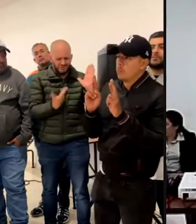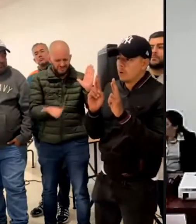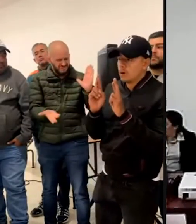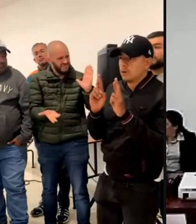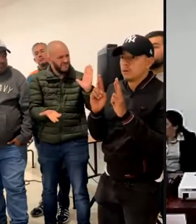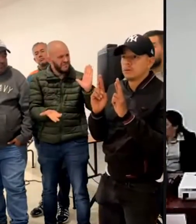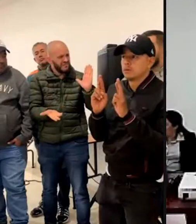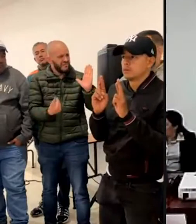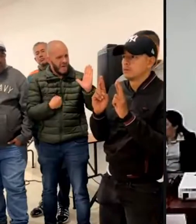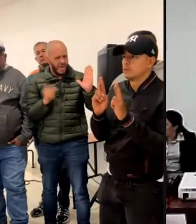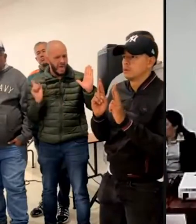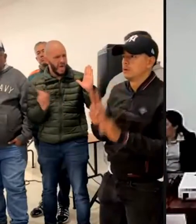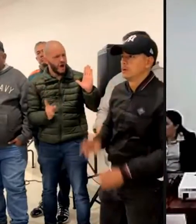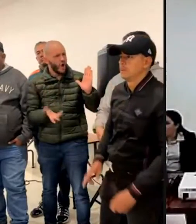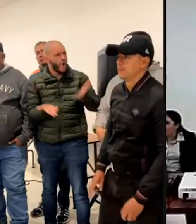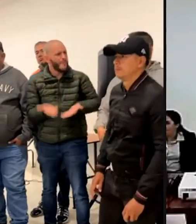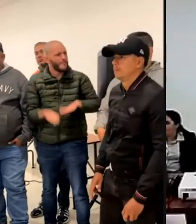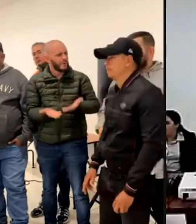hola